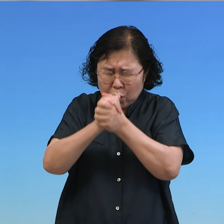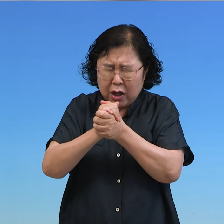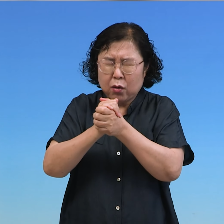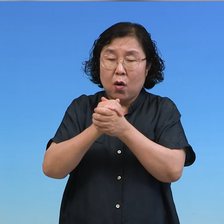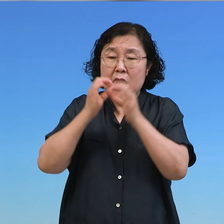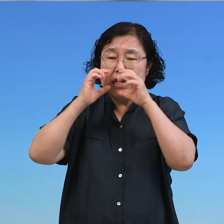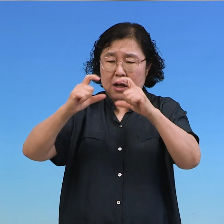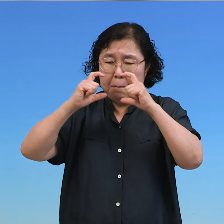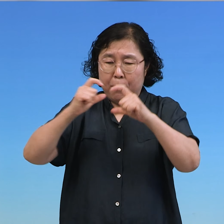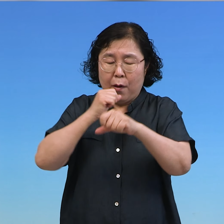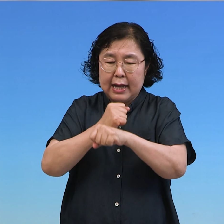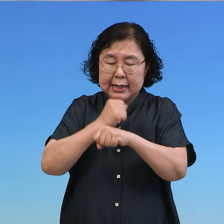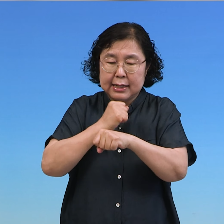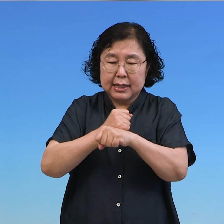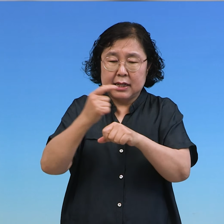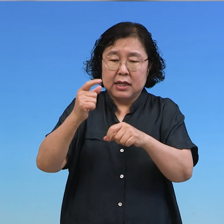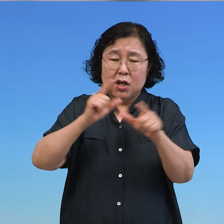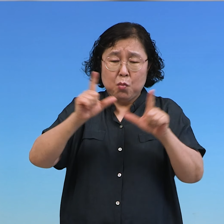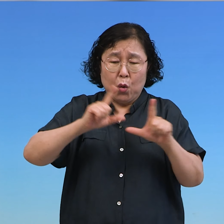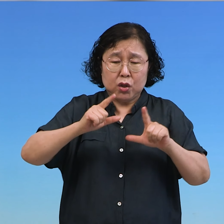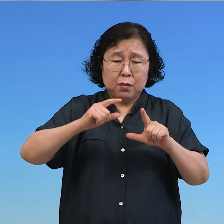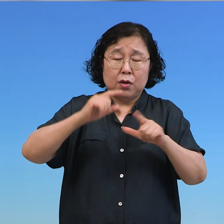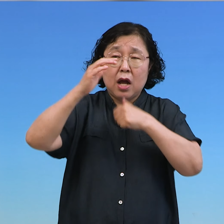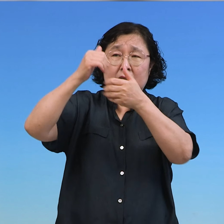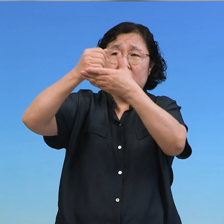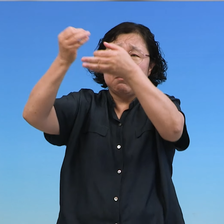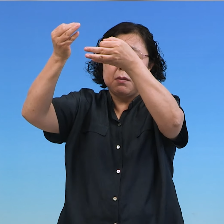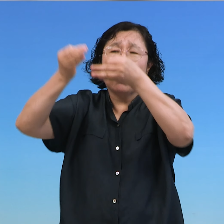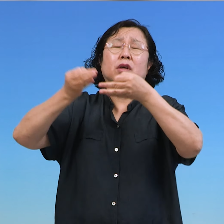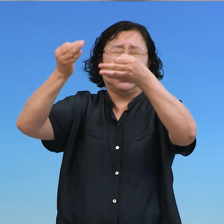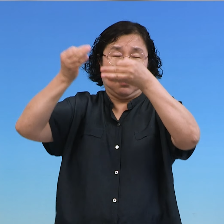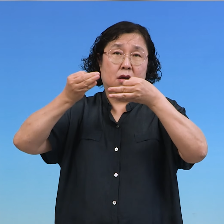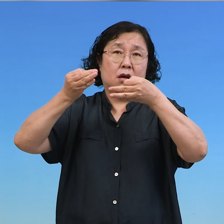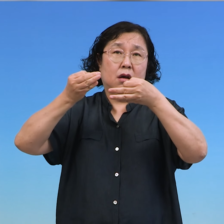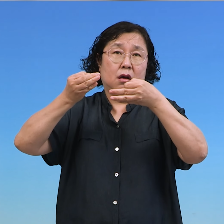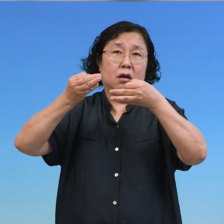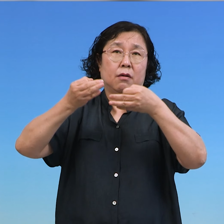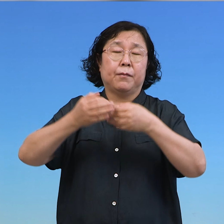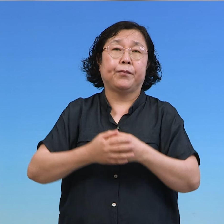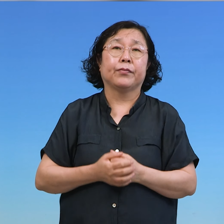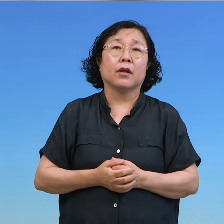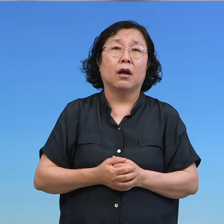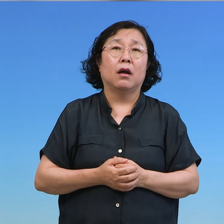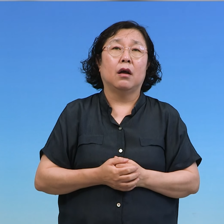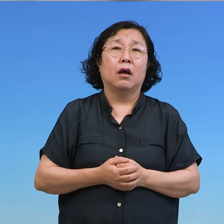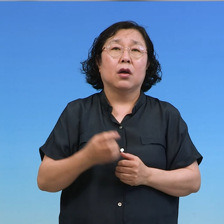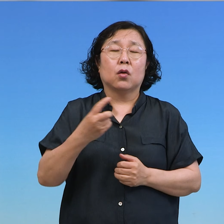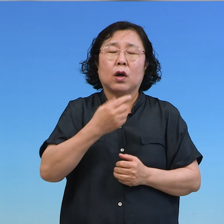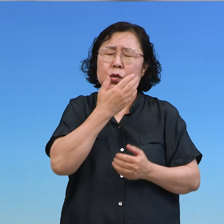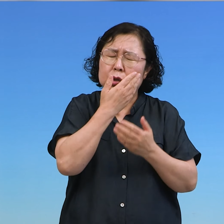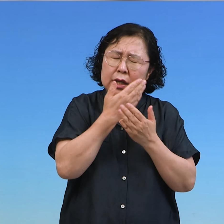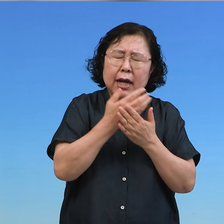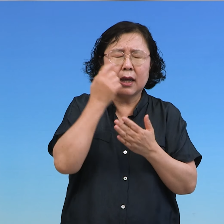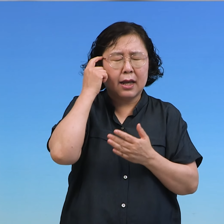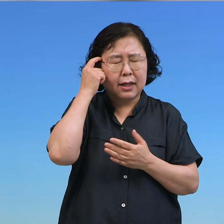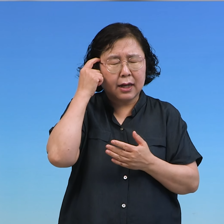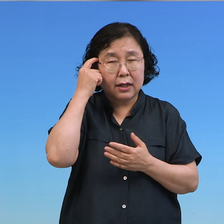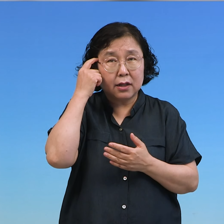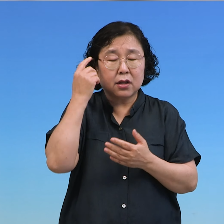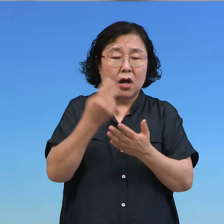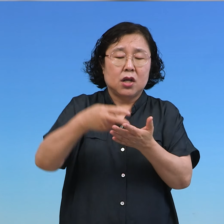선포하면서 다짐하기를 원하는 그 성교사님의 애틋한 마음을 그 하나님께서 보시고 귀하게